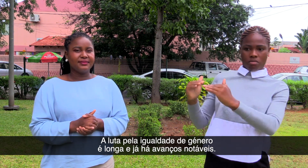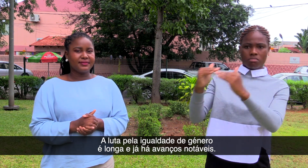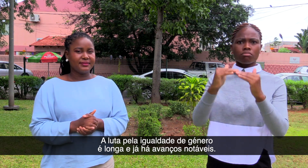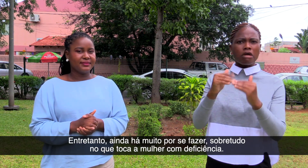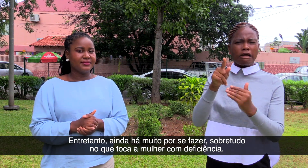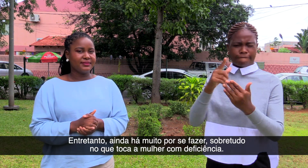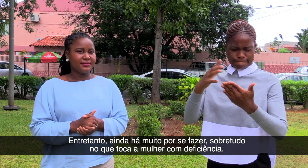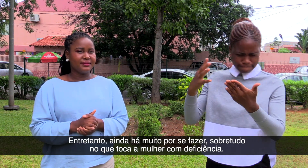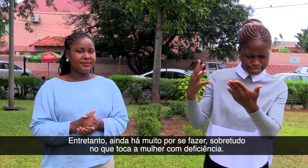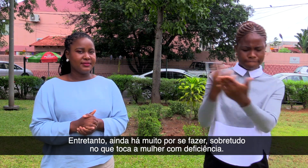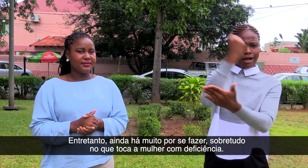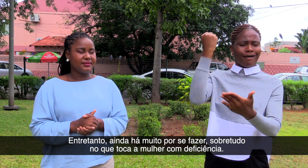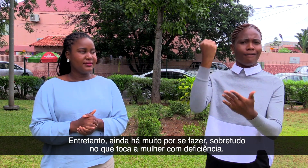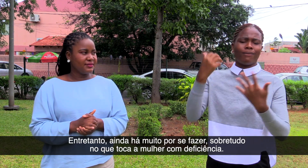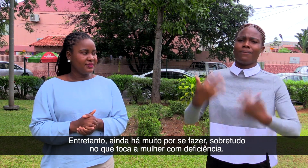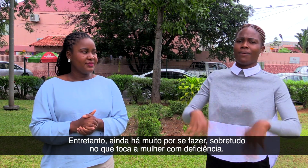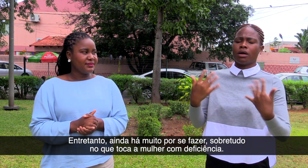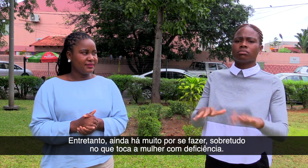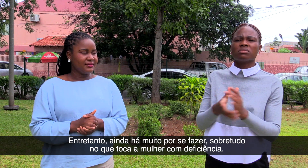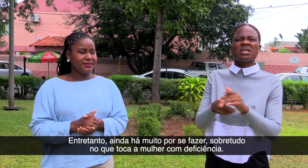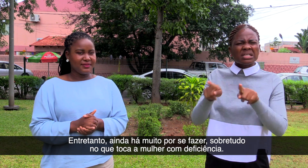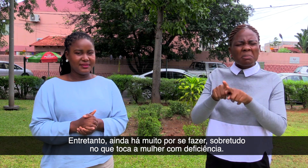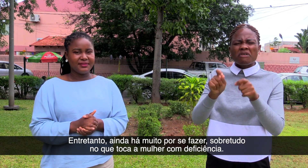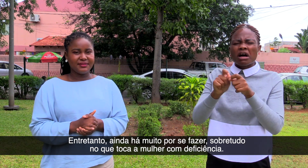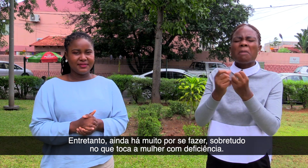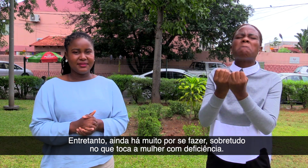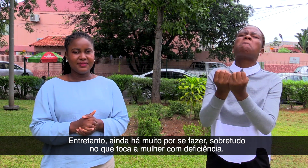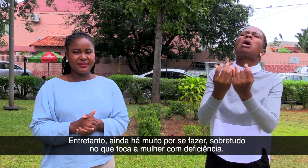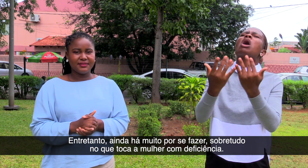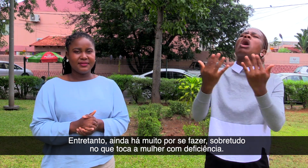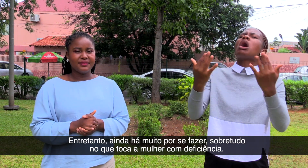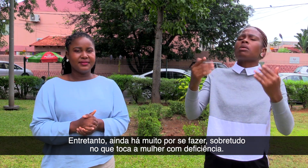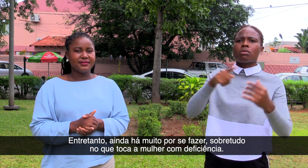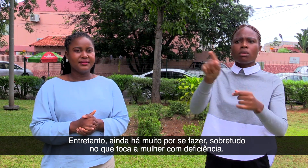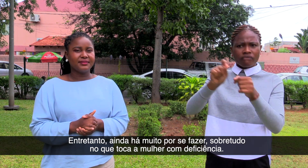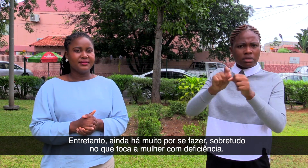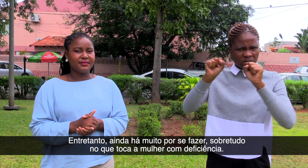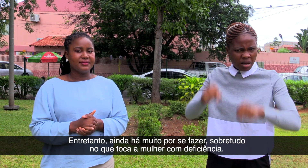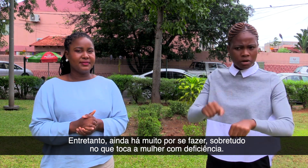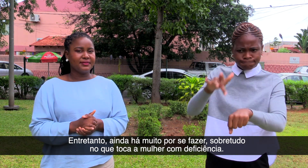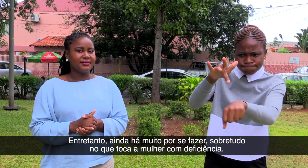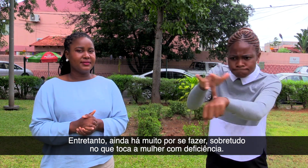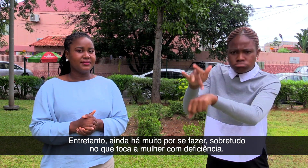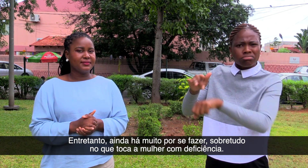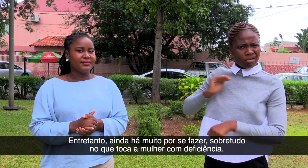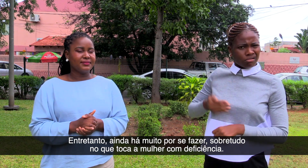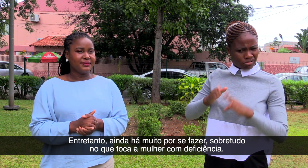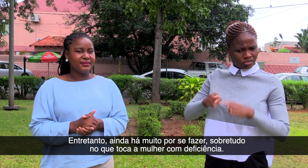notáveis. Entretanto, ainda há muito por se fazer, sobretudo no que toca a mulher com deficiência.